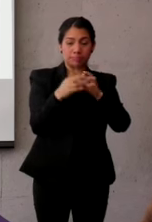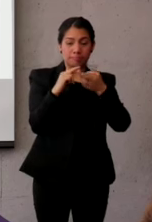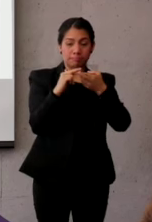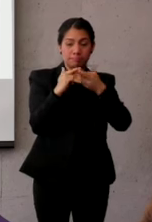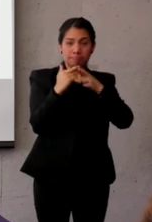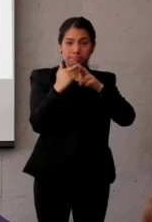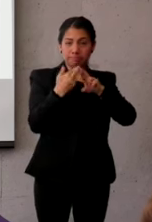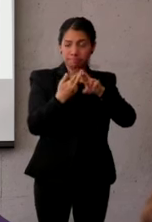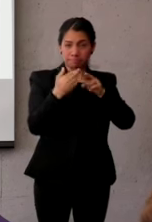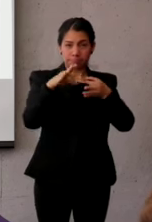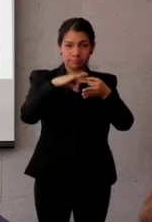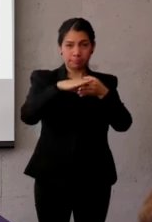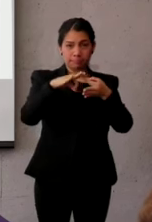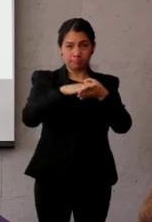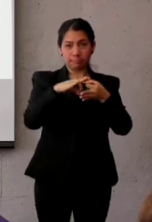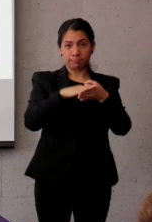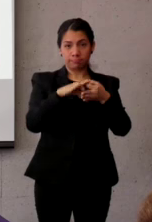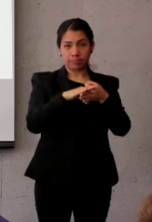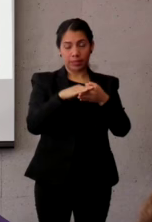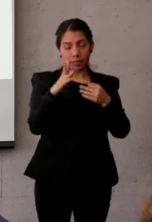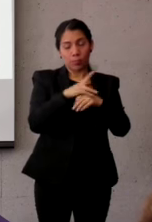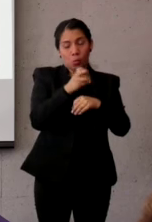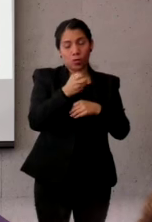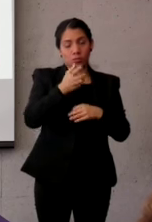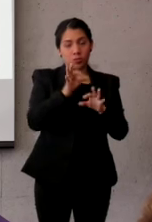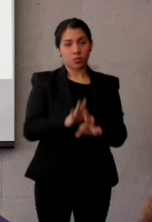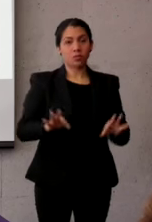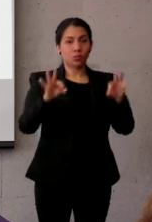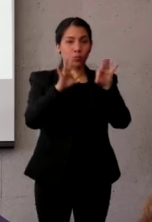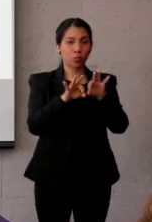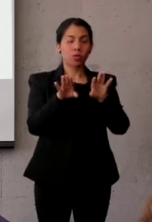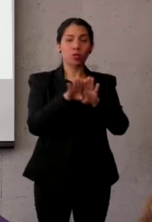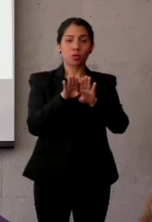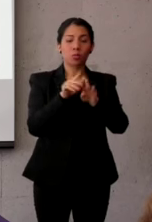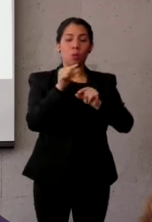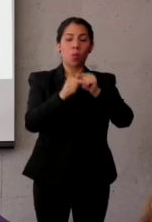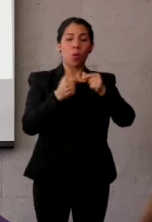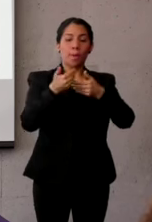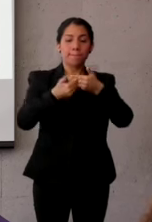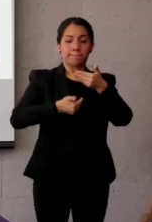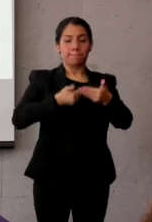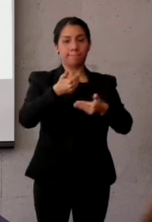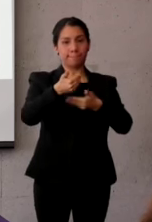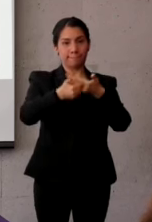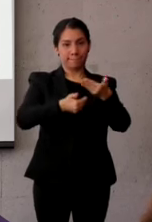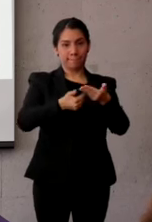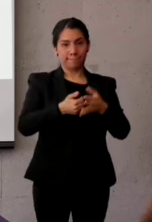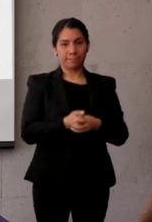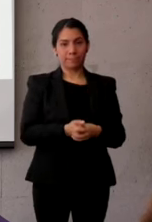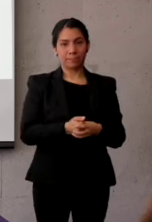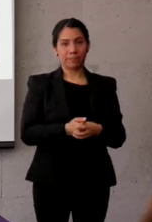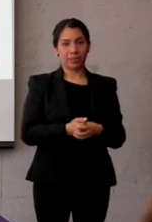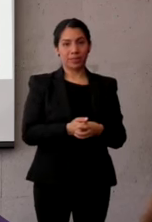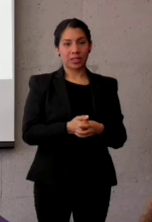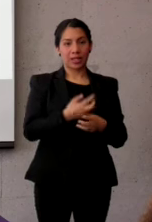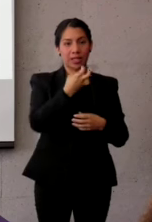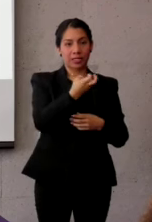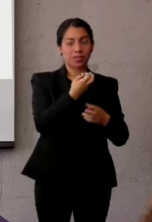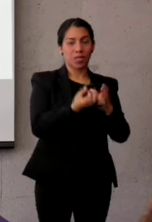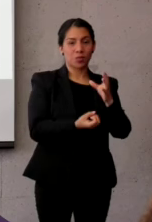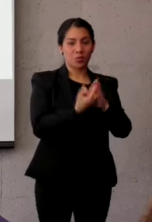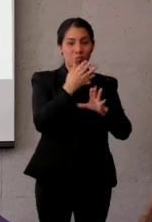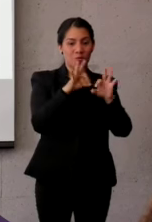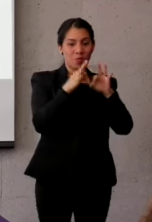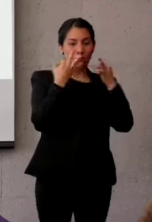es muchísimo muy importante el avanzarlo con ustedes. Es una beta nueva, es